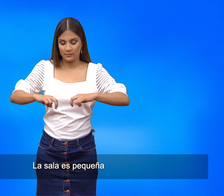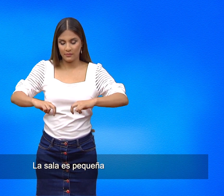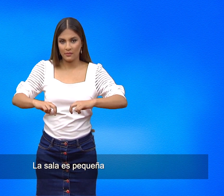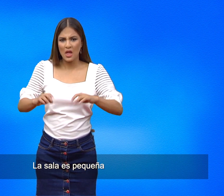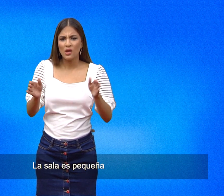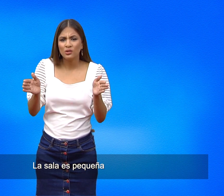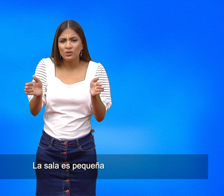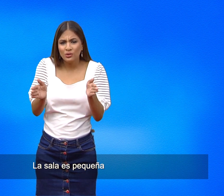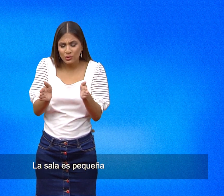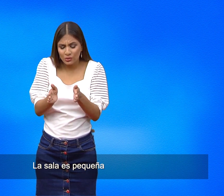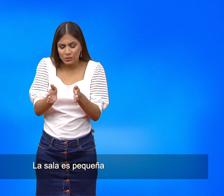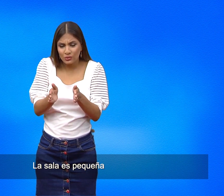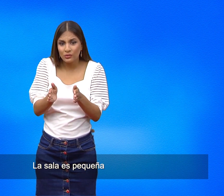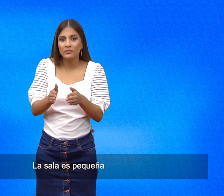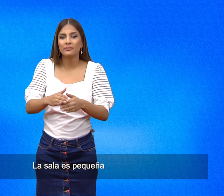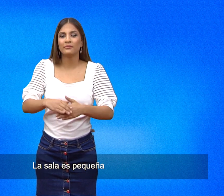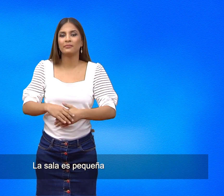la sala es pequeña